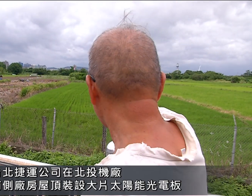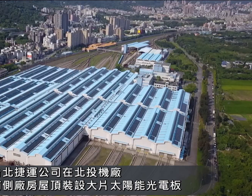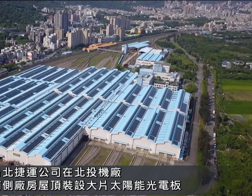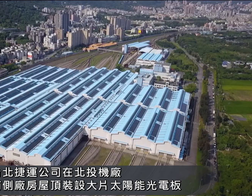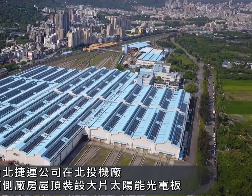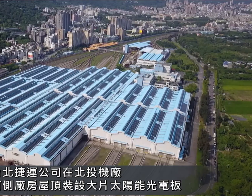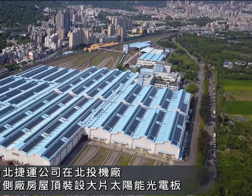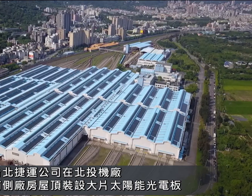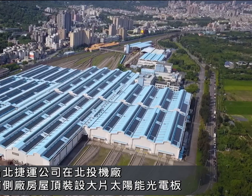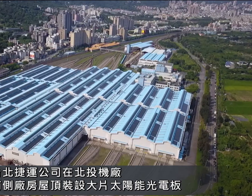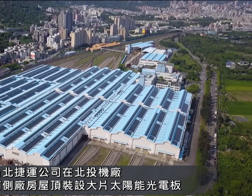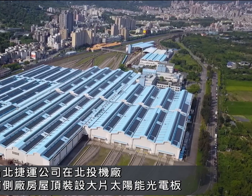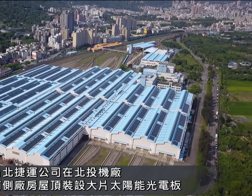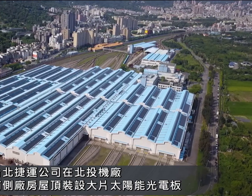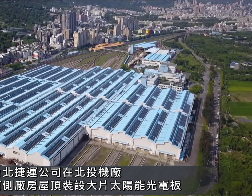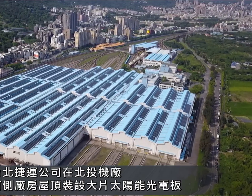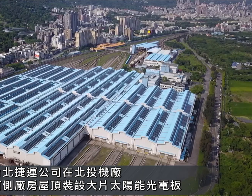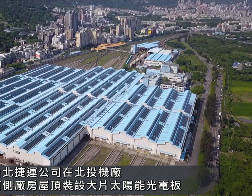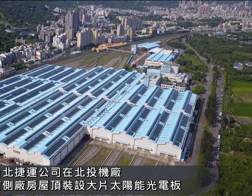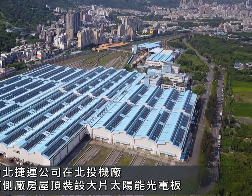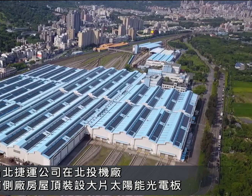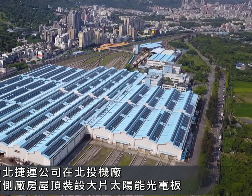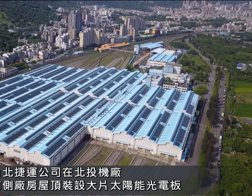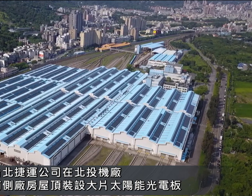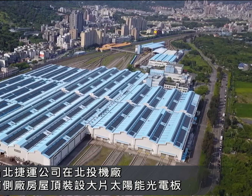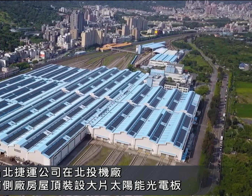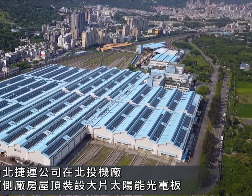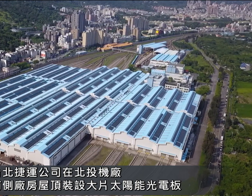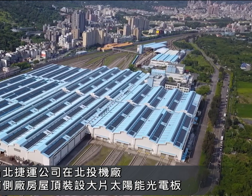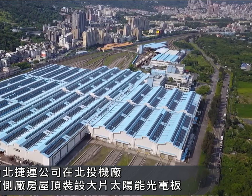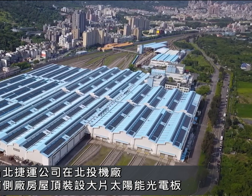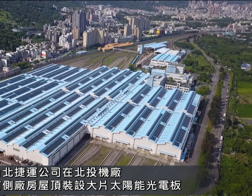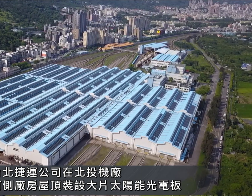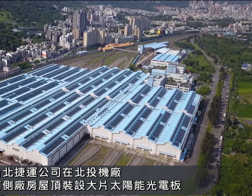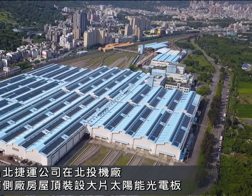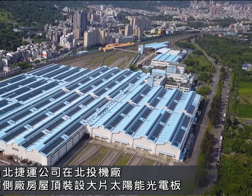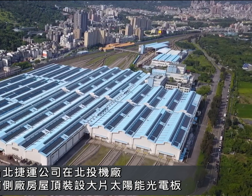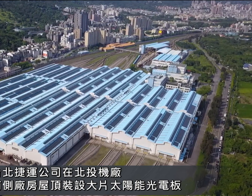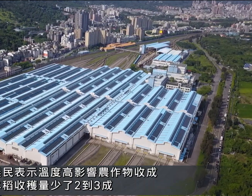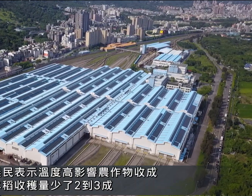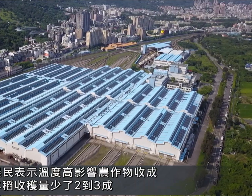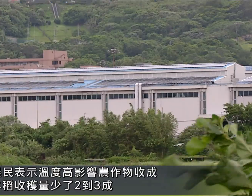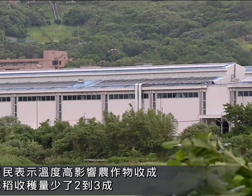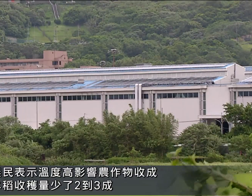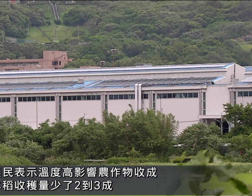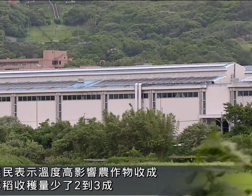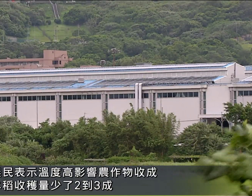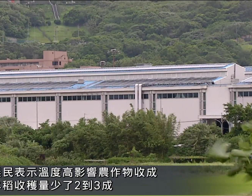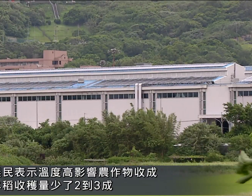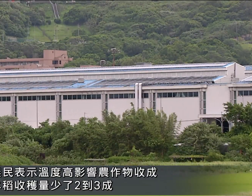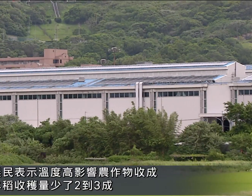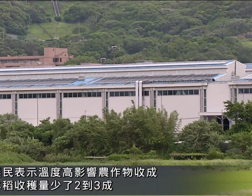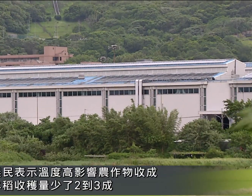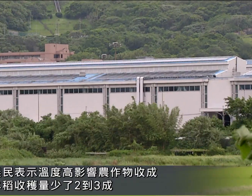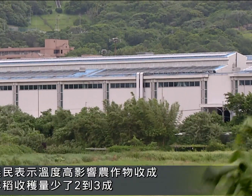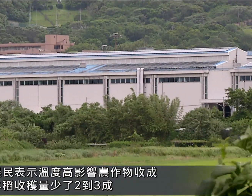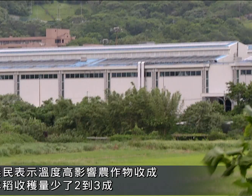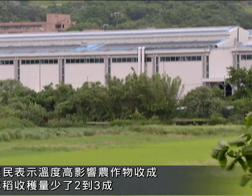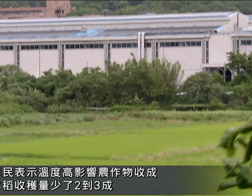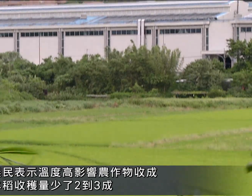公司在北投机场南侧厂房屋顶装设大片太阳能光电板。农民表示，温度高影响农作物收成，水